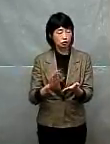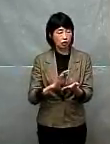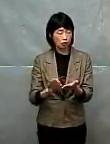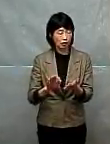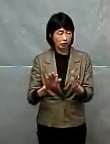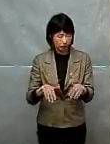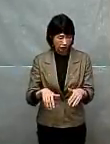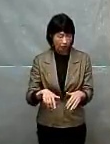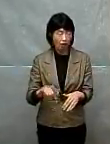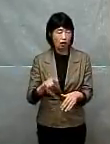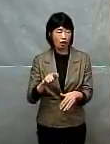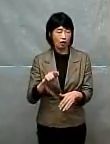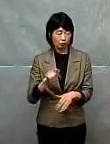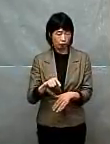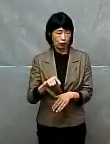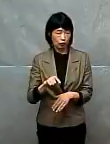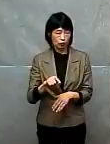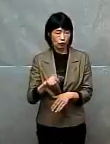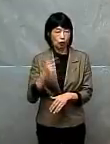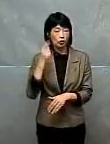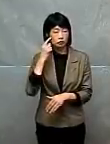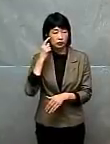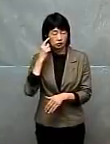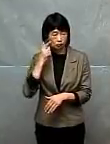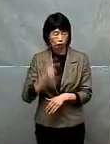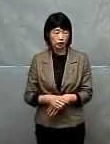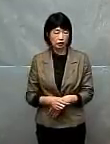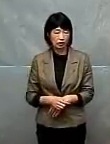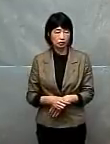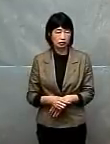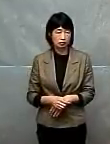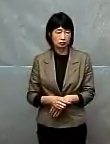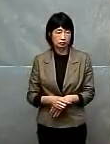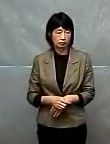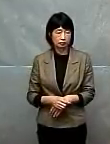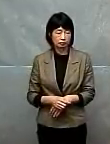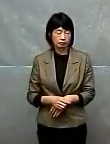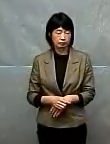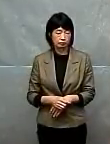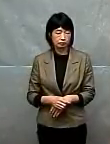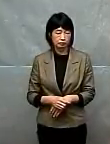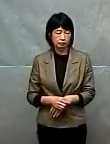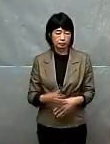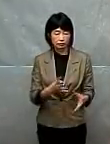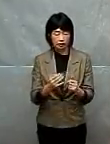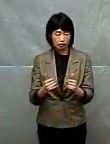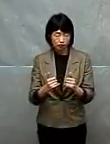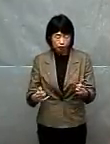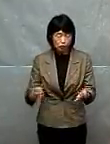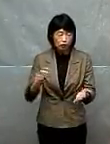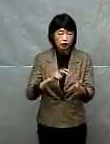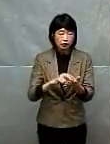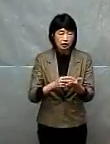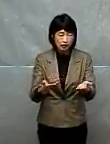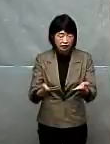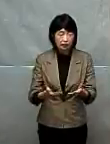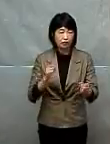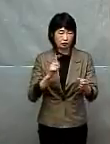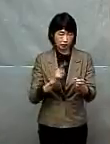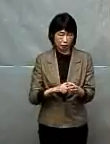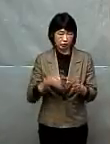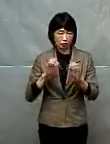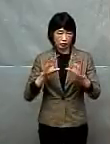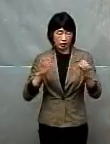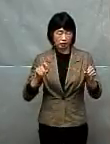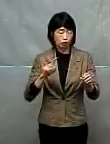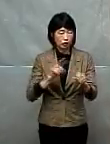ので、まあ、結構参加していただくために呼びかけるようなものではなかったかと思